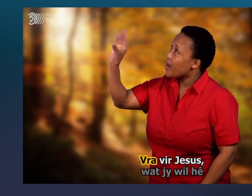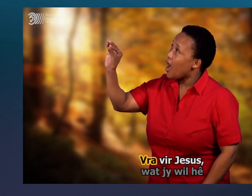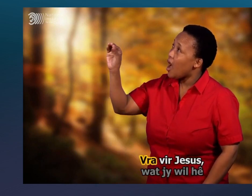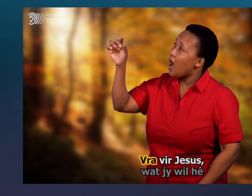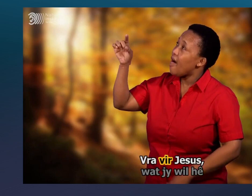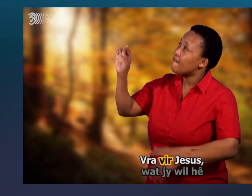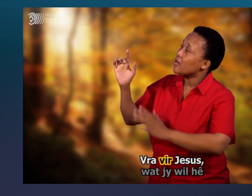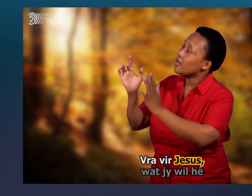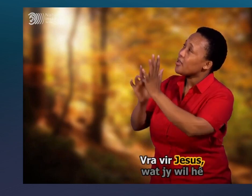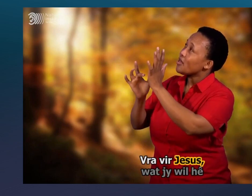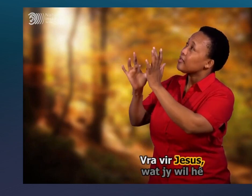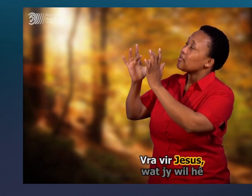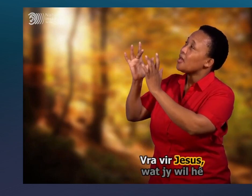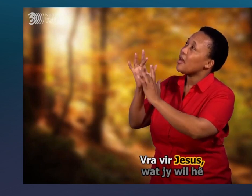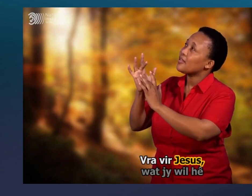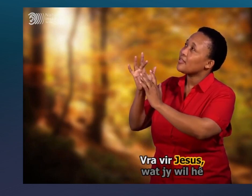vra vir Jesus